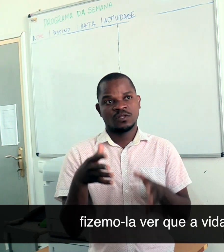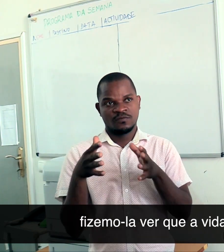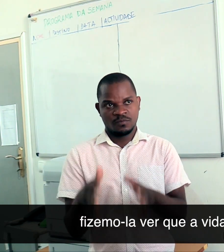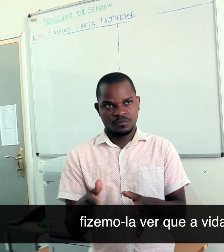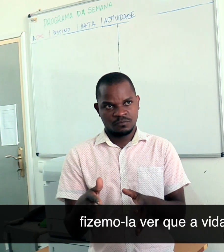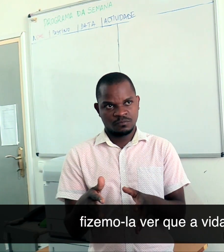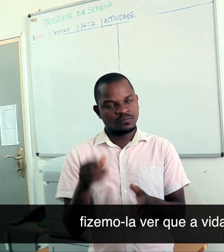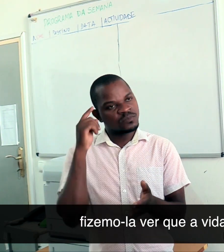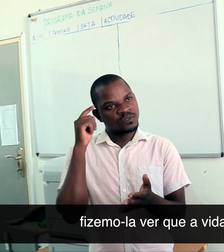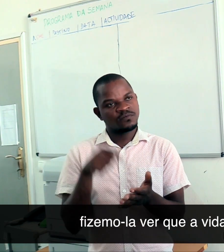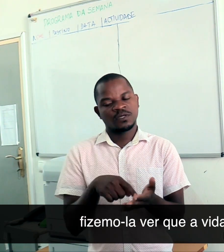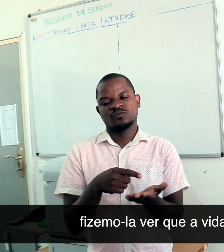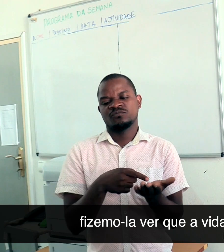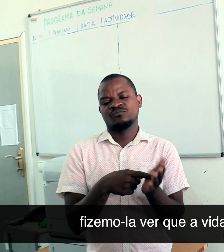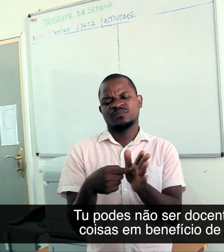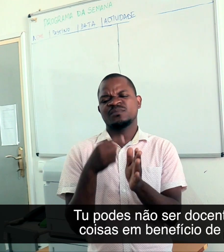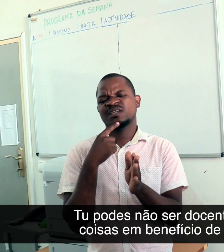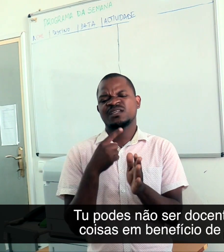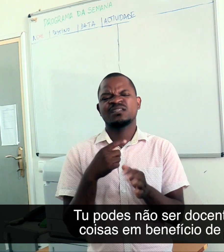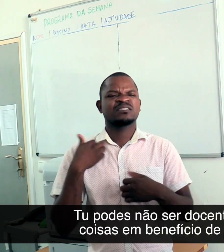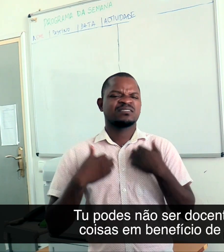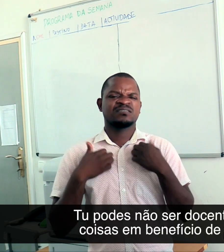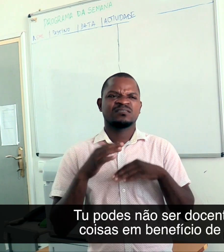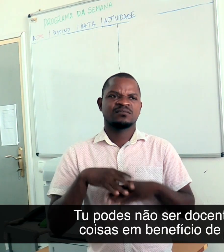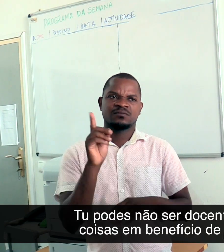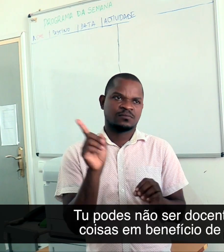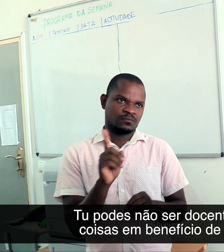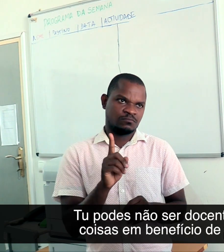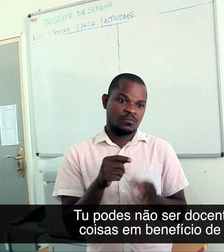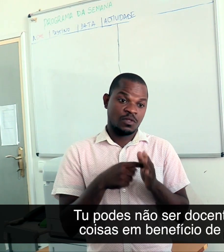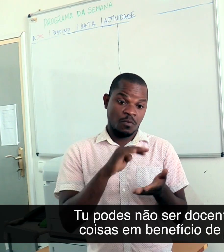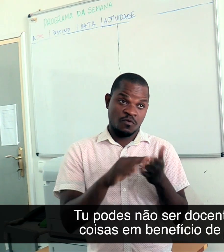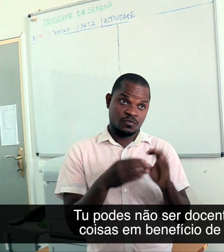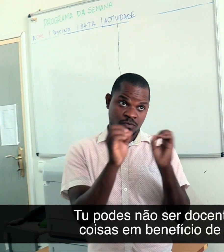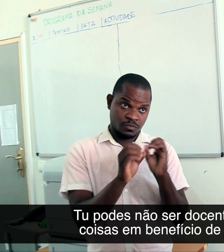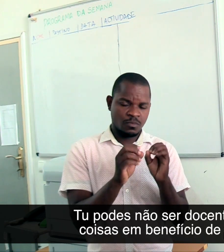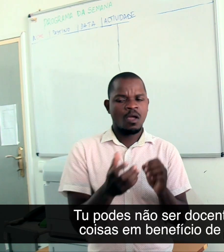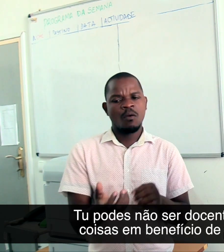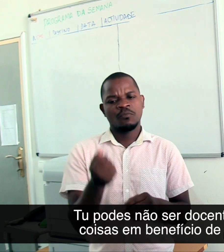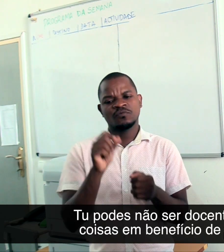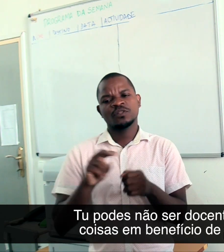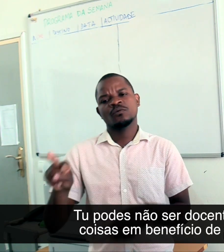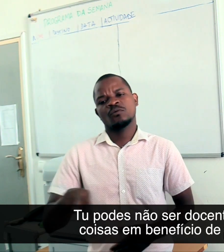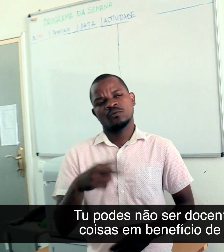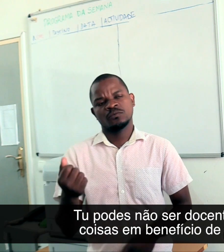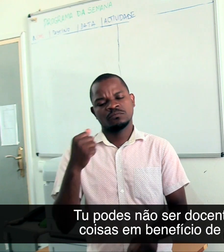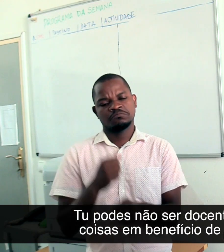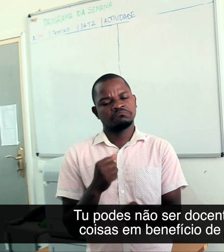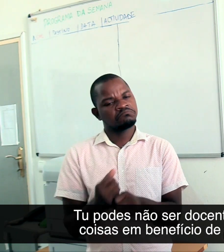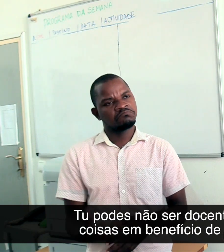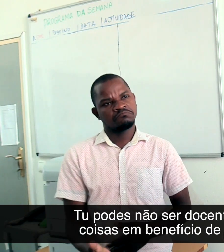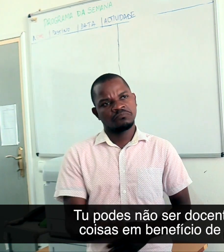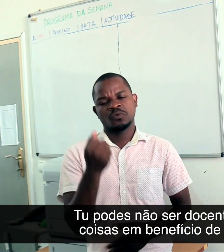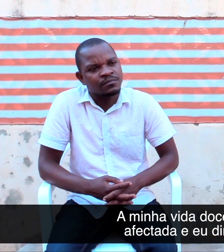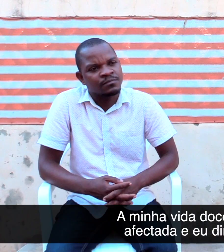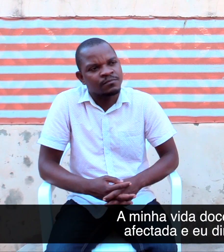Fizemos-la ver que a vida não se resume só nisso. Tu podes não ser docente, mas podes fazer outras coisas em benefício de ti própria e